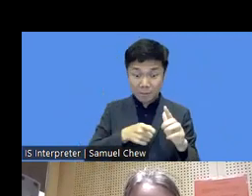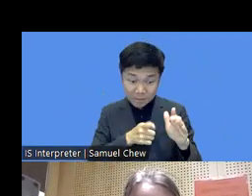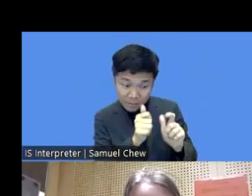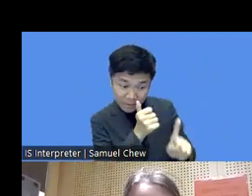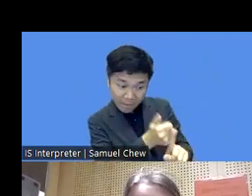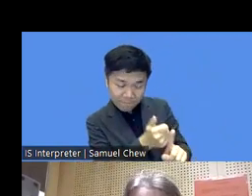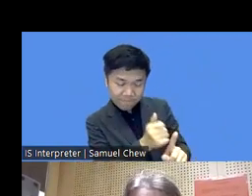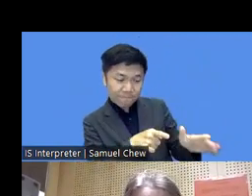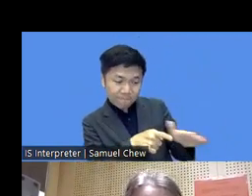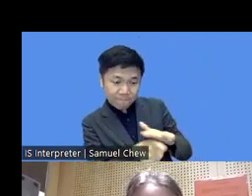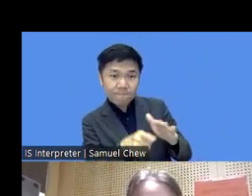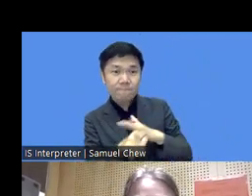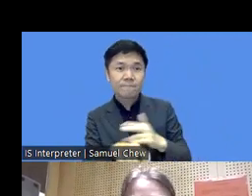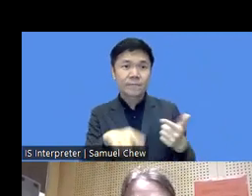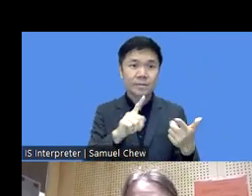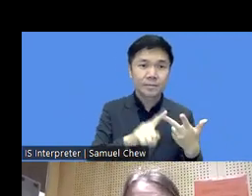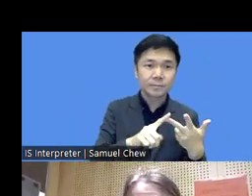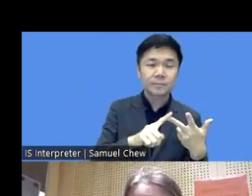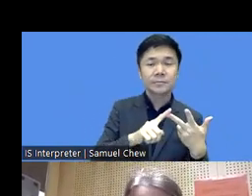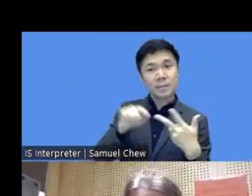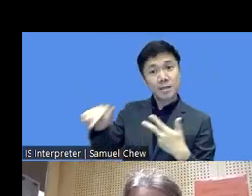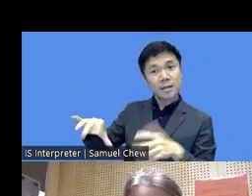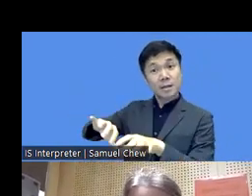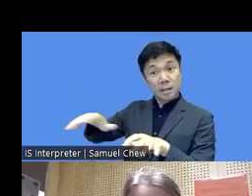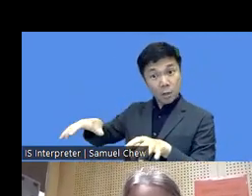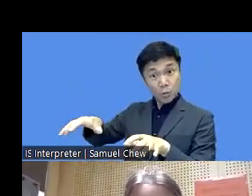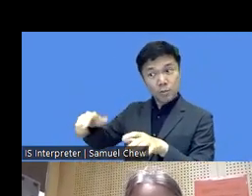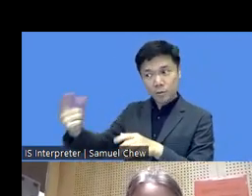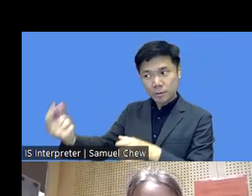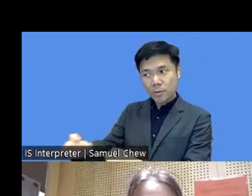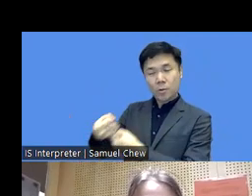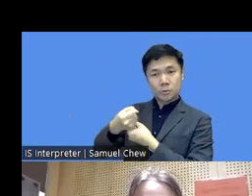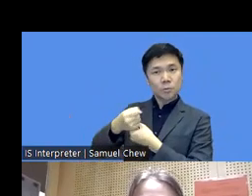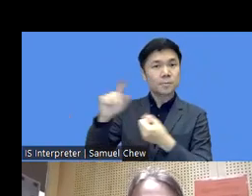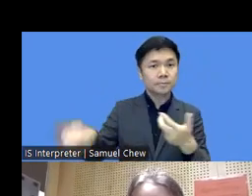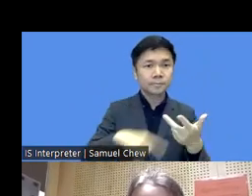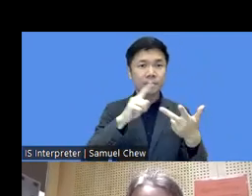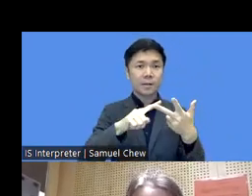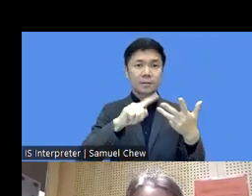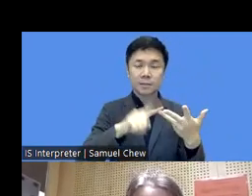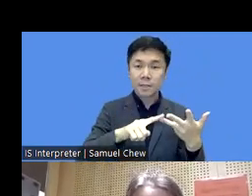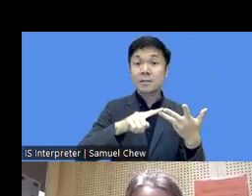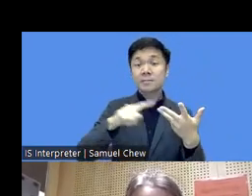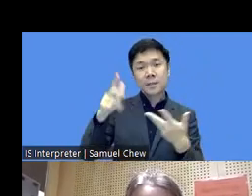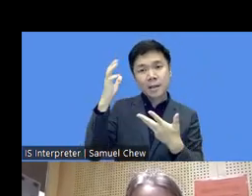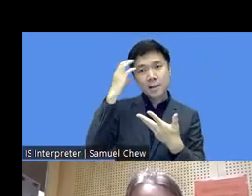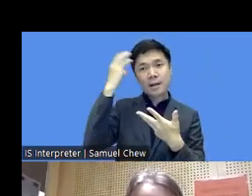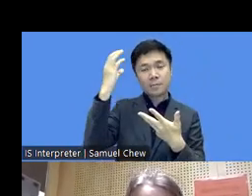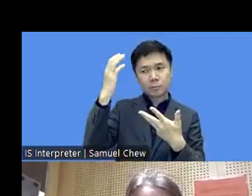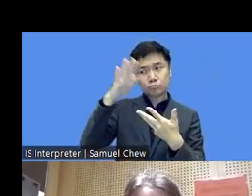este enfoque. Gobiernos, refugiados, representativos de la comunidad